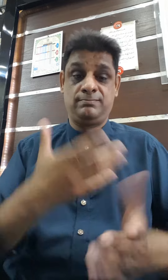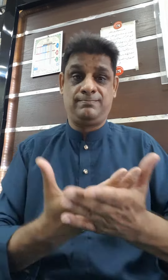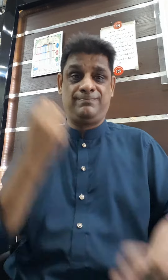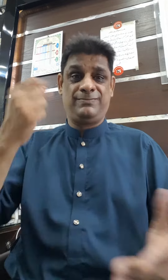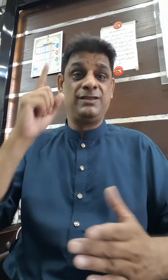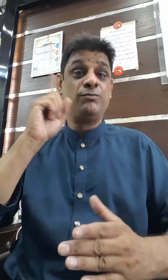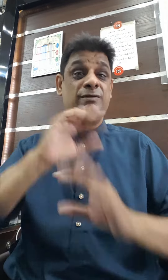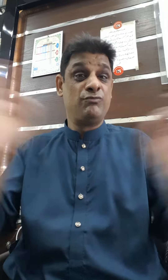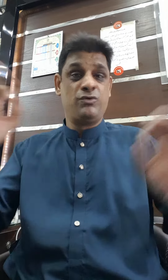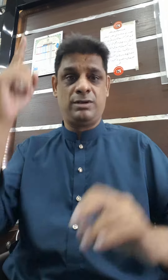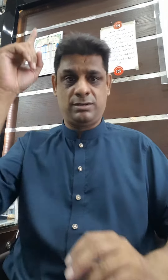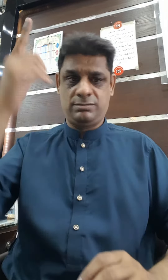अब उसको क्या करूंगा